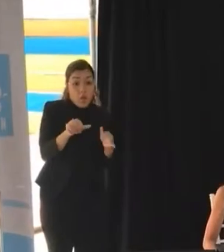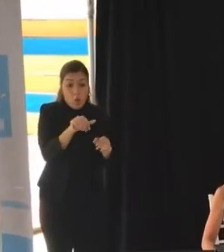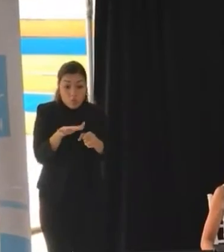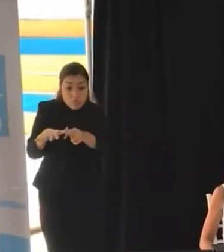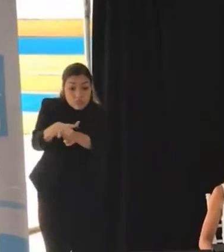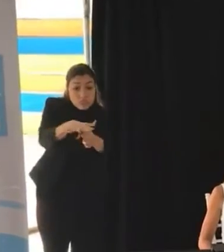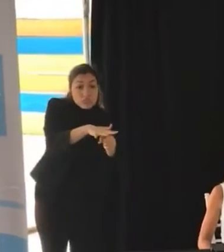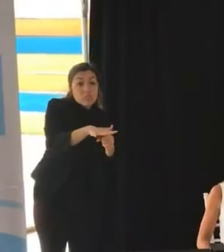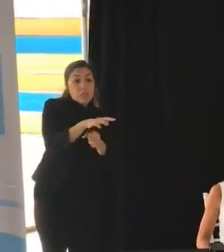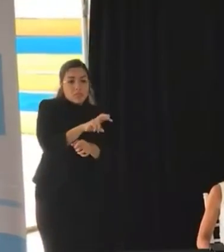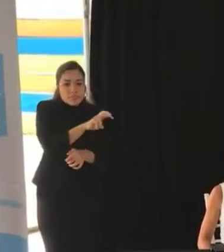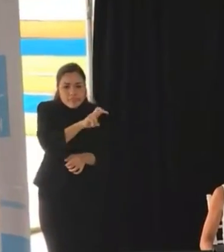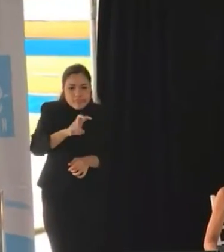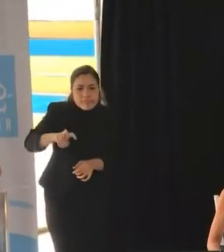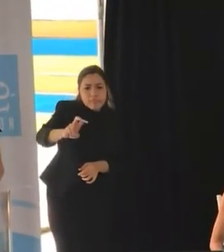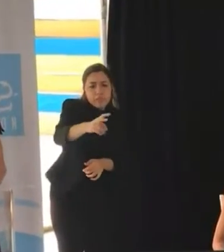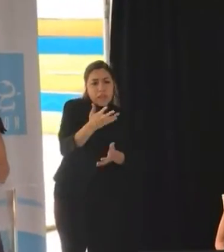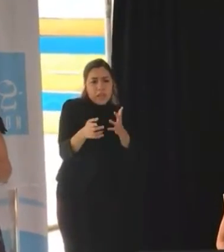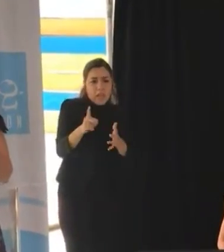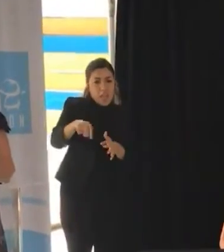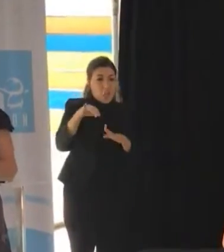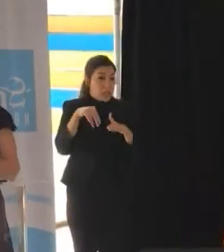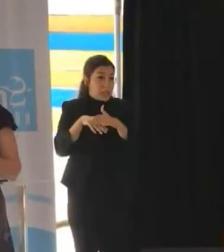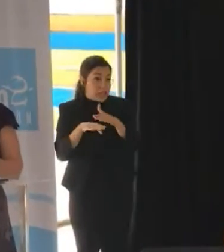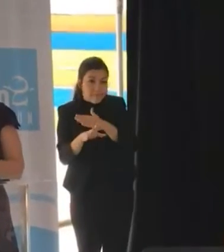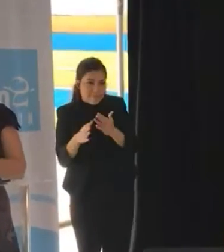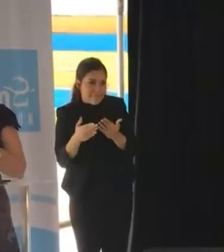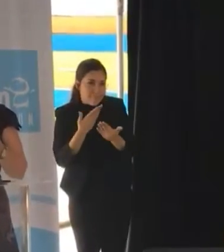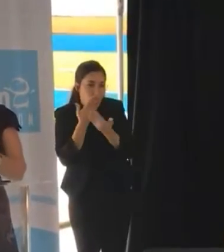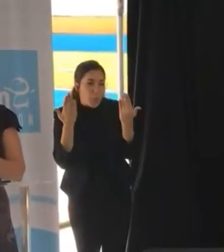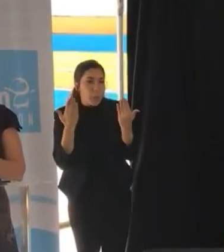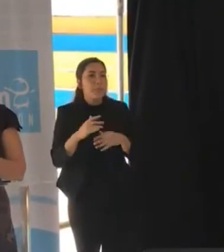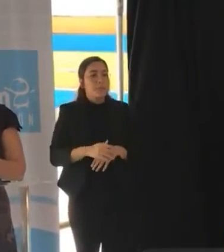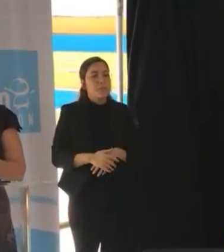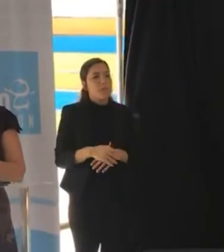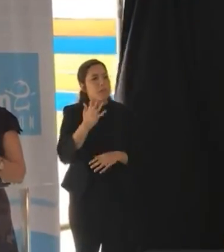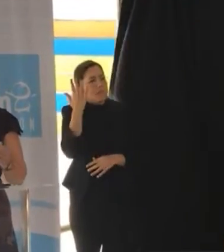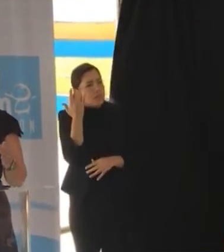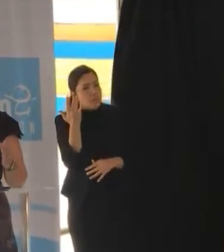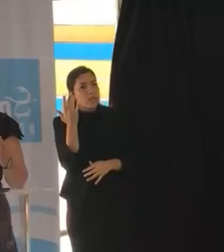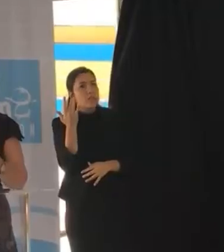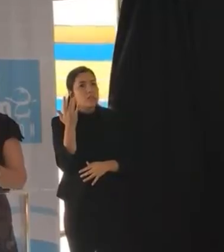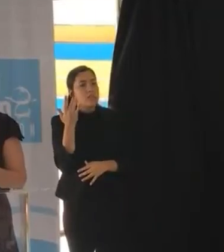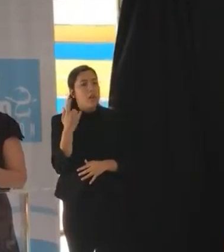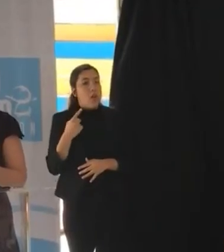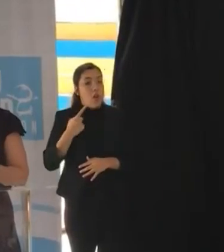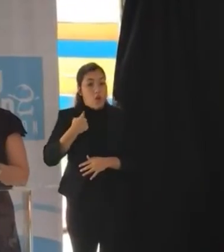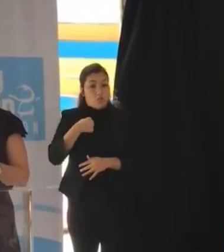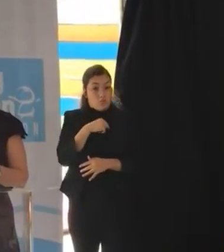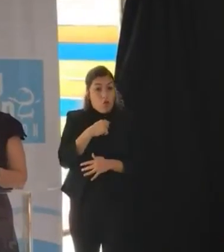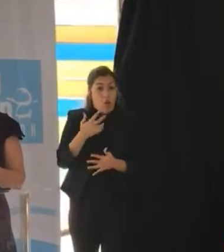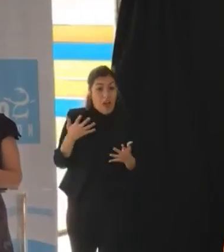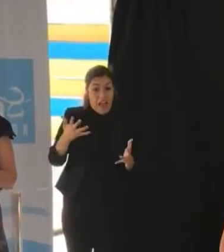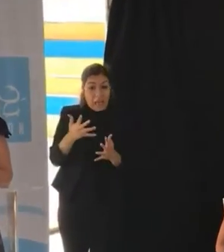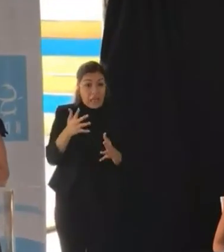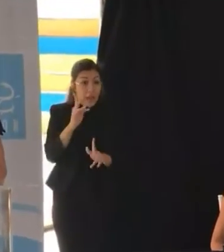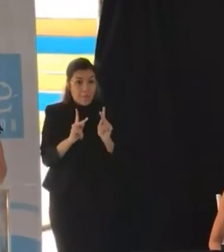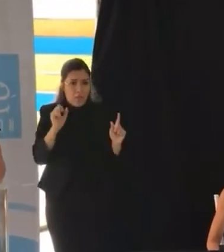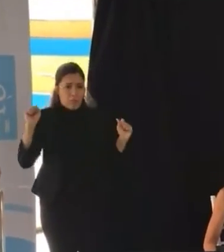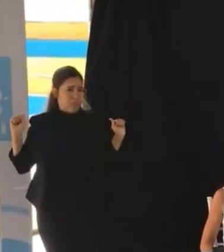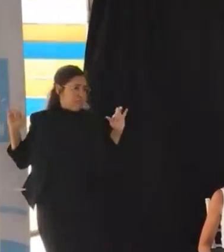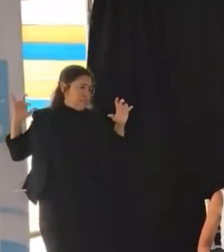de movimiento y entonces movernos a donde ellos. ¿Por qué? Porque tenemos que evitar el aglomeramiento de las